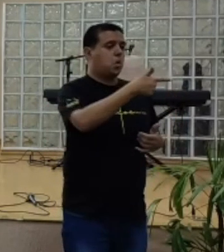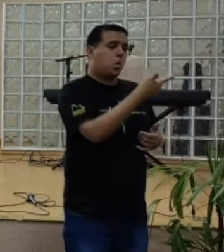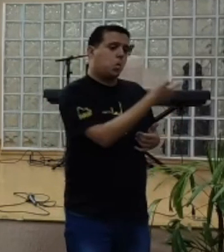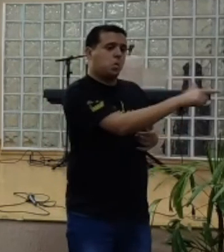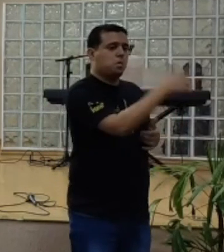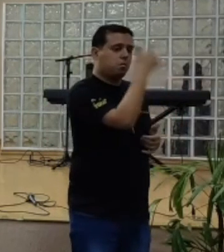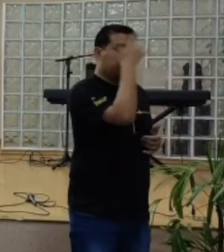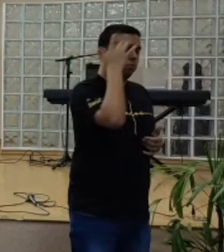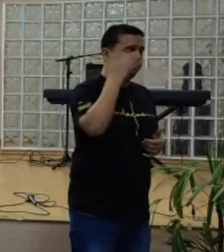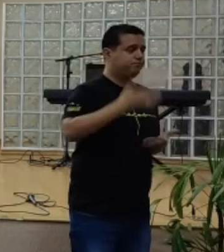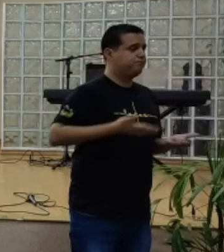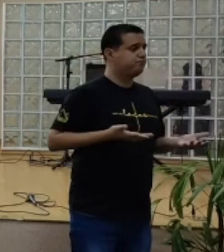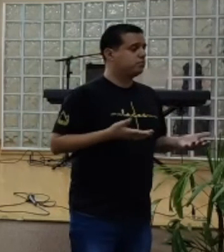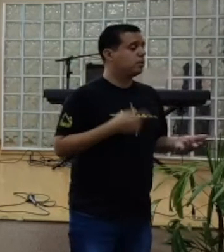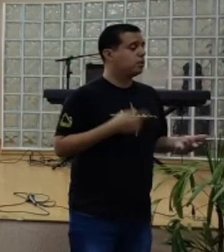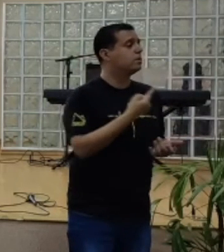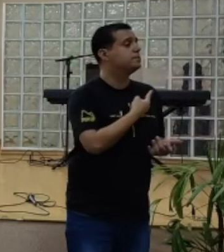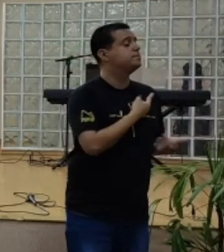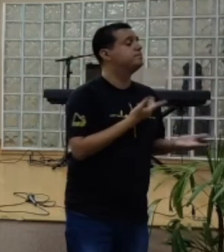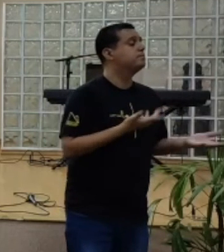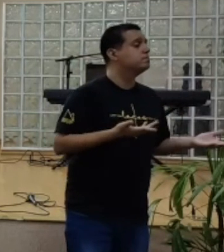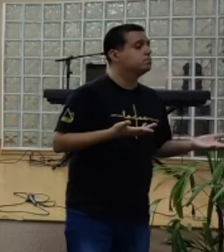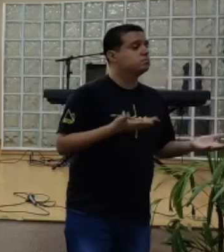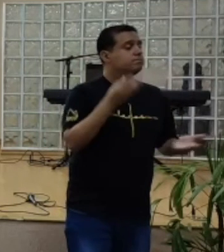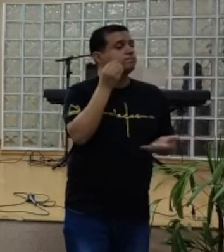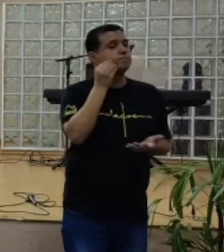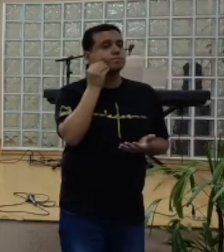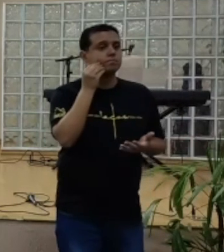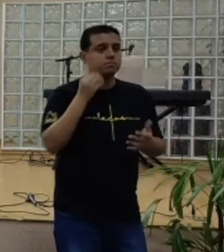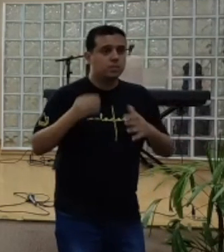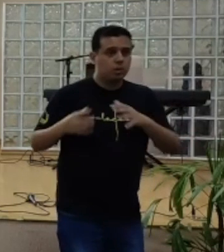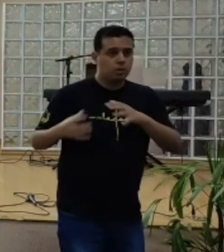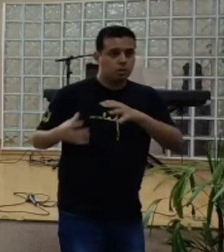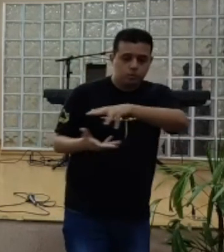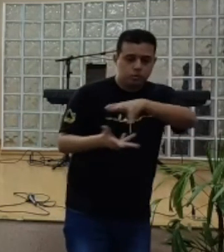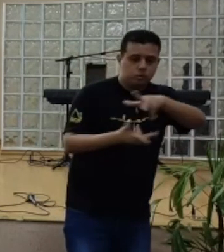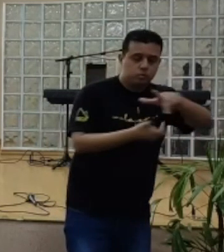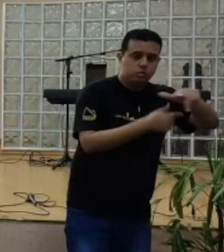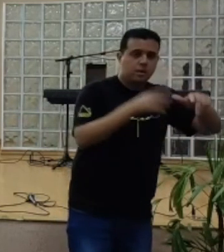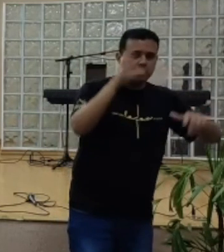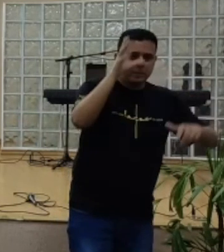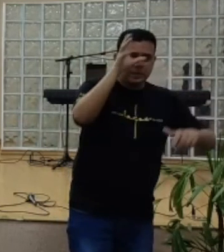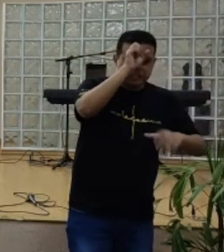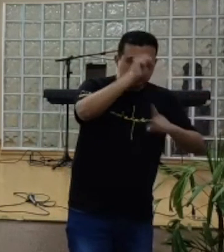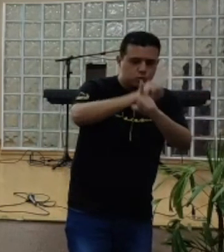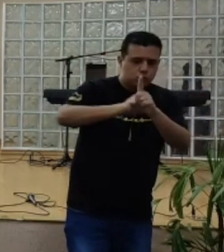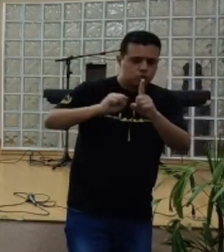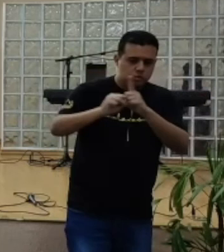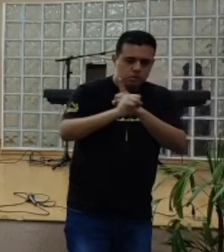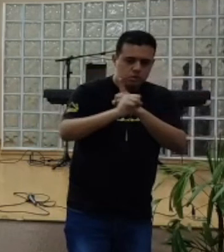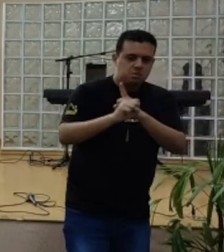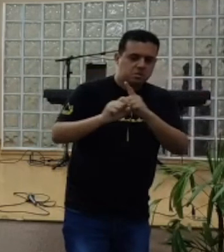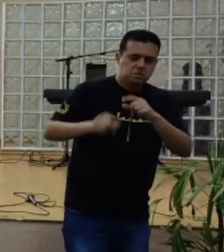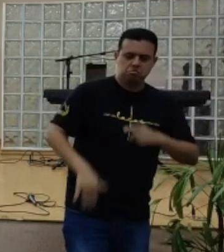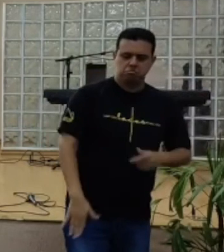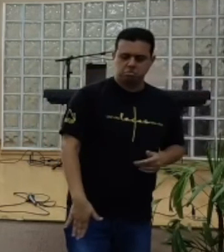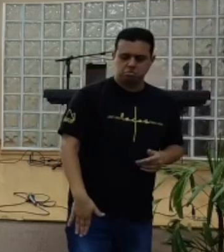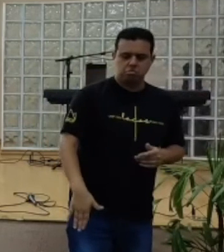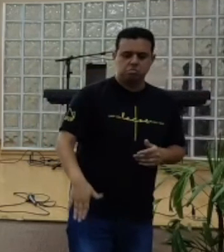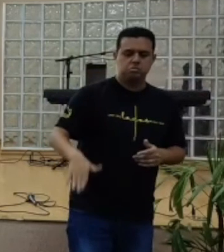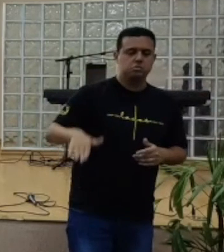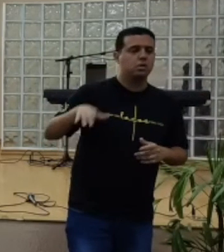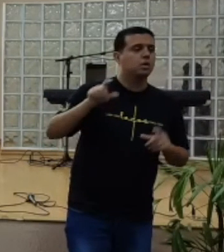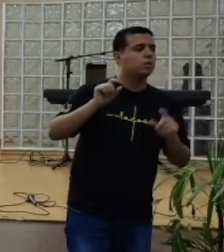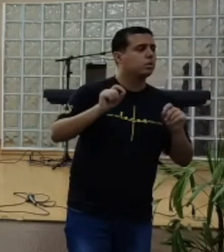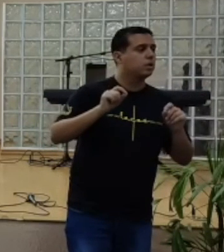E nós procuramos, em todo o nosso sistema, que aprendemos desde pequenininhos, que quando eu faço coisa